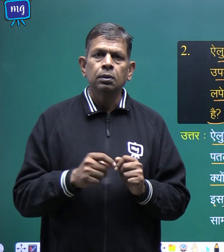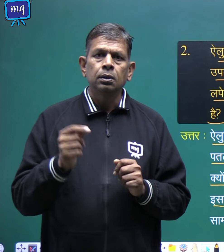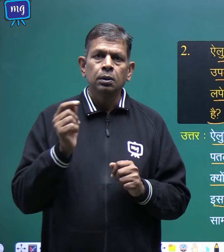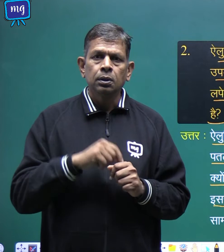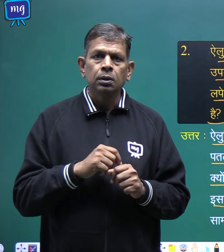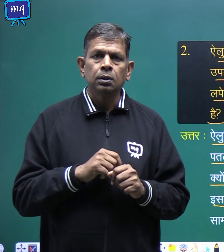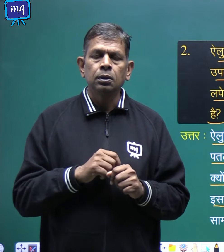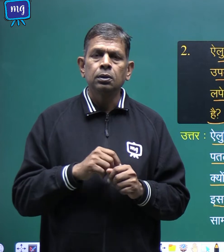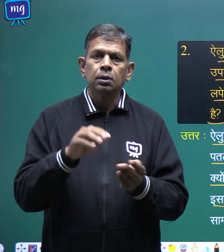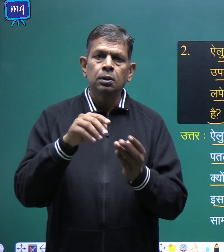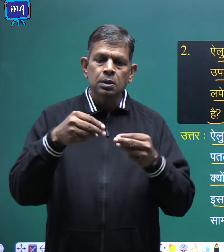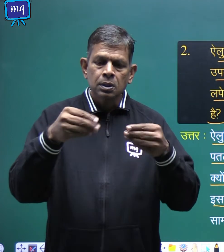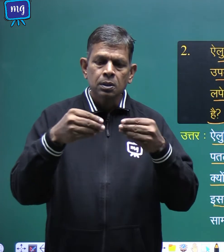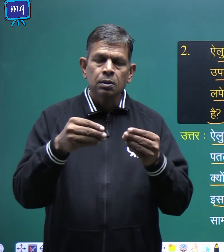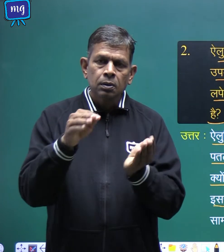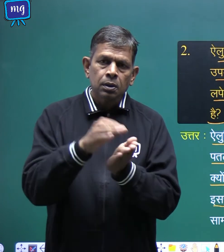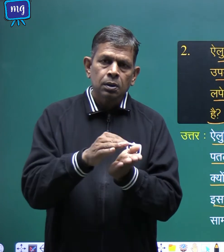इससे पन्नी में रखी